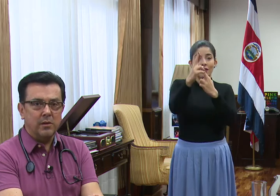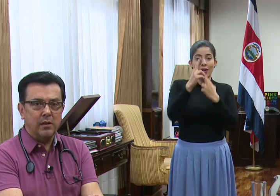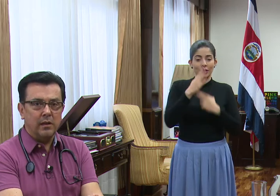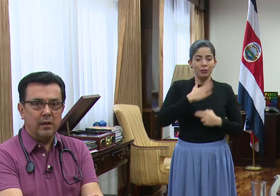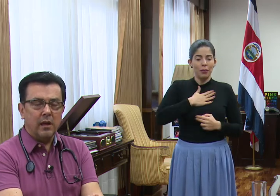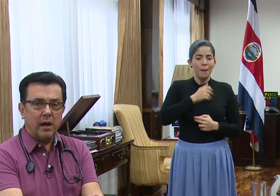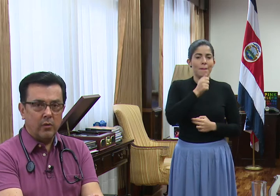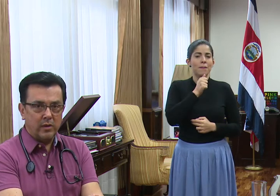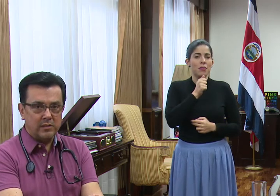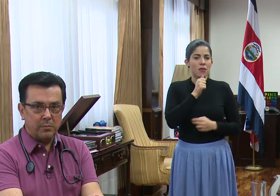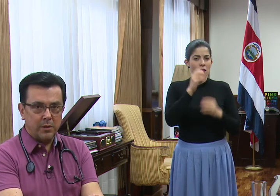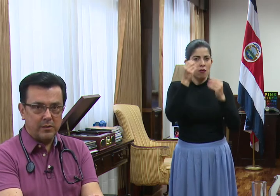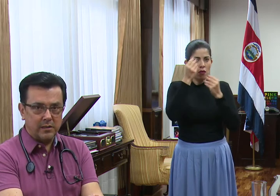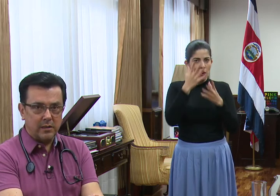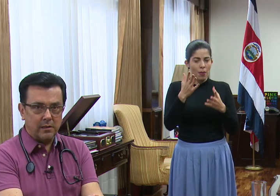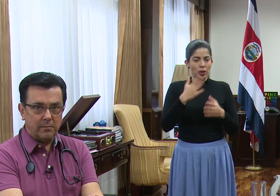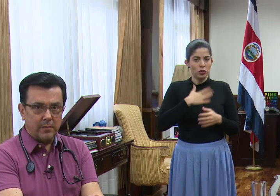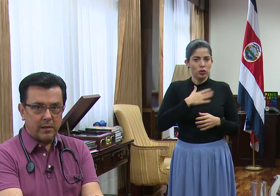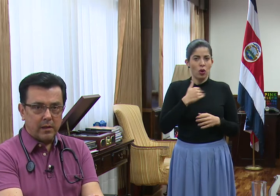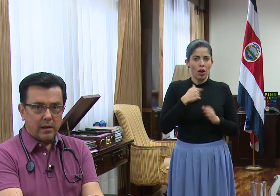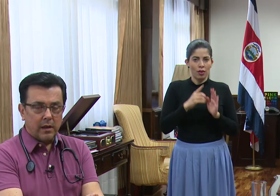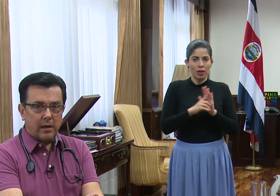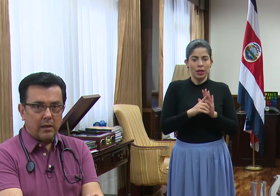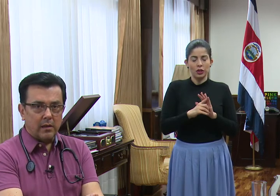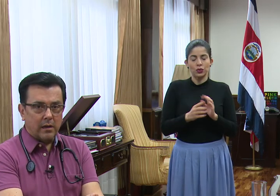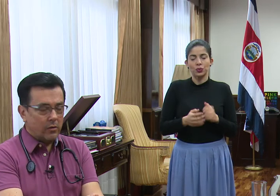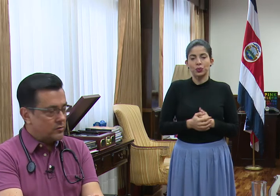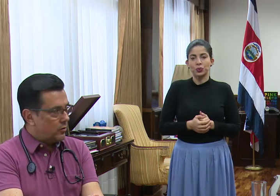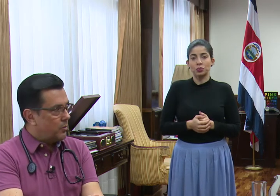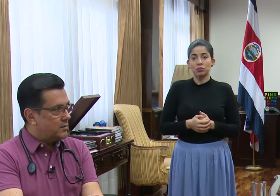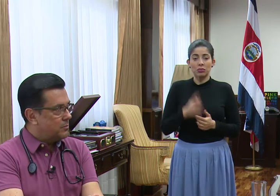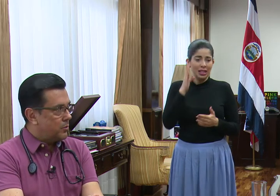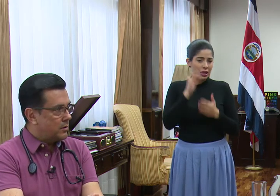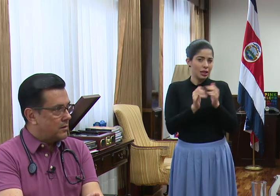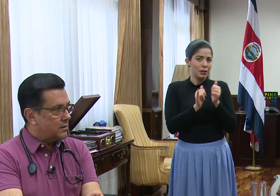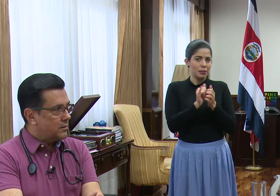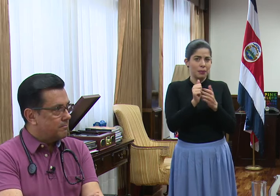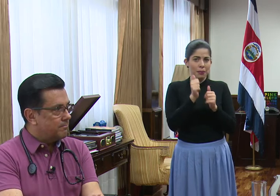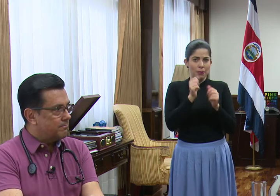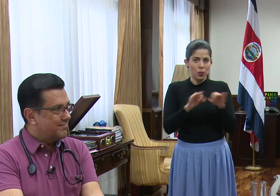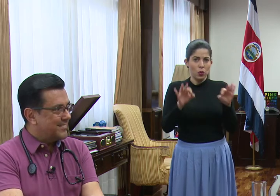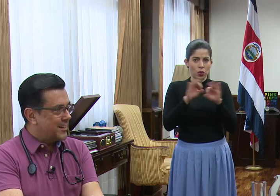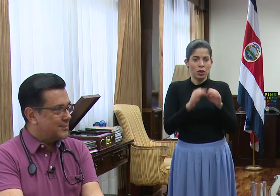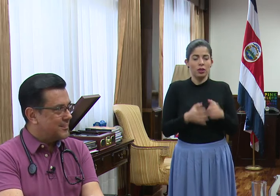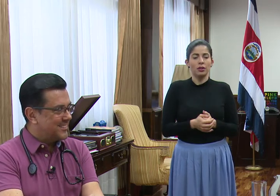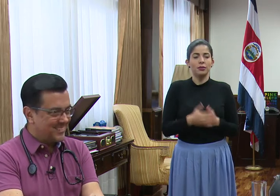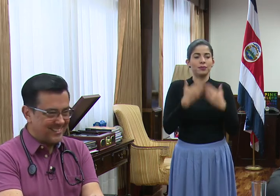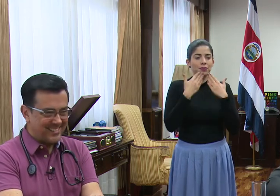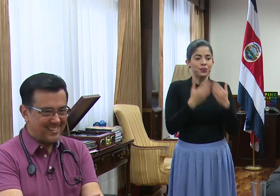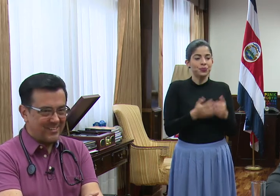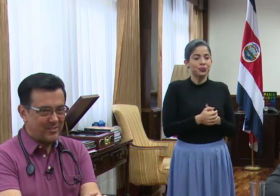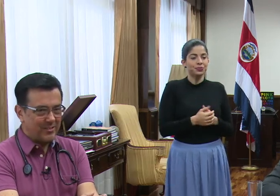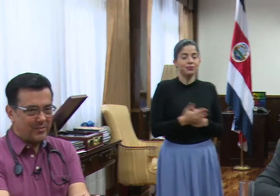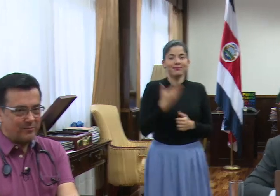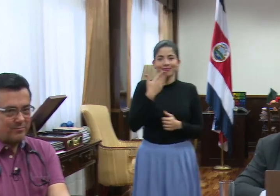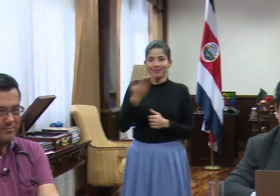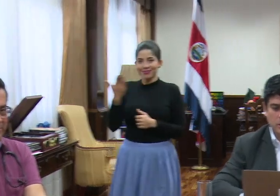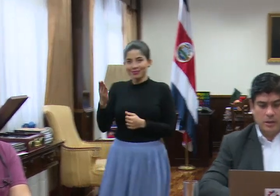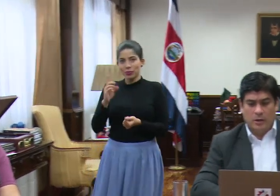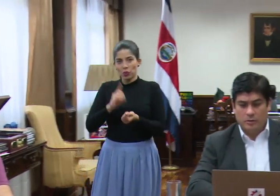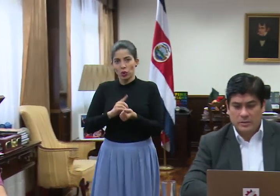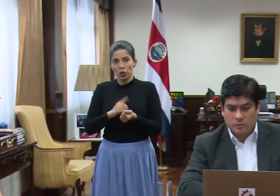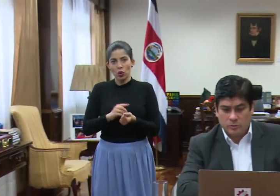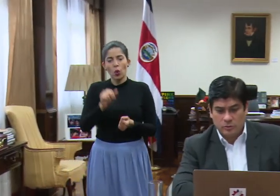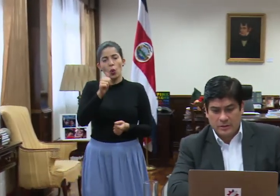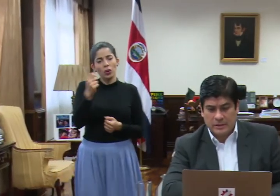nuestra intimidad, a nuestra privacidad. Creo que eso es lo más importante. Gracias. Gracias a usted, doctor.